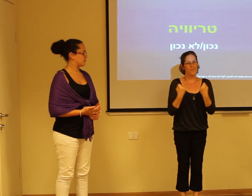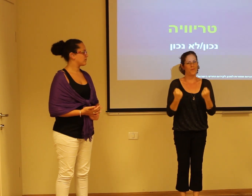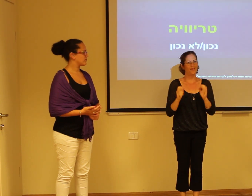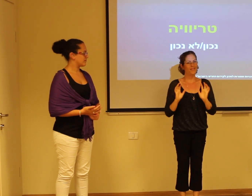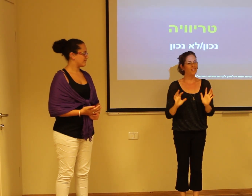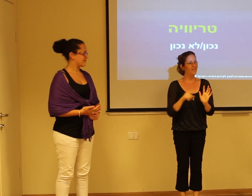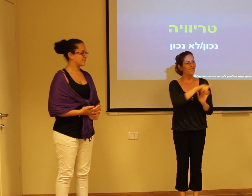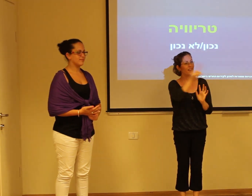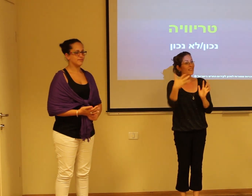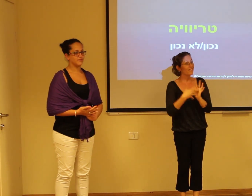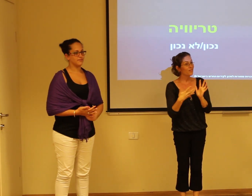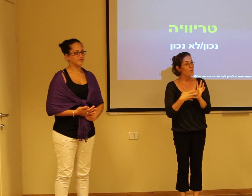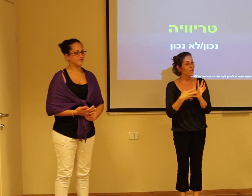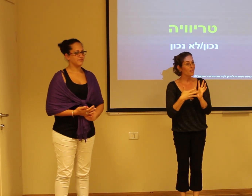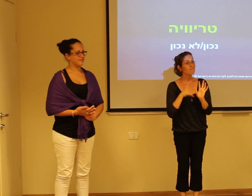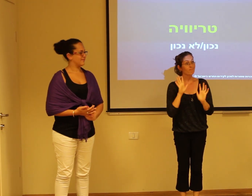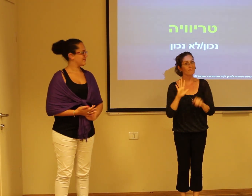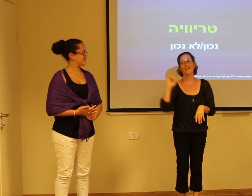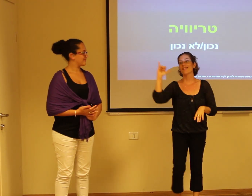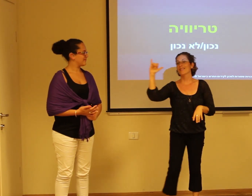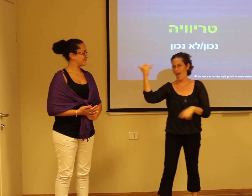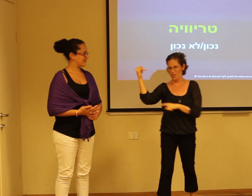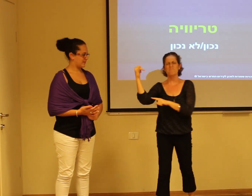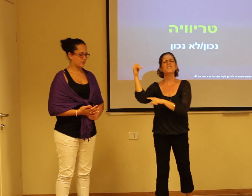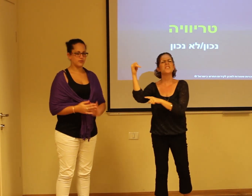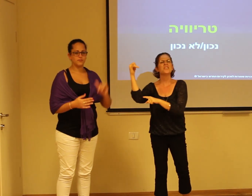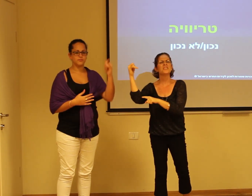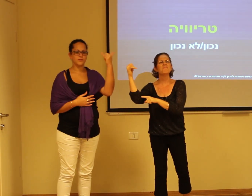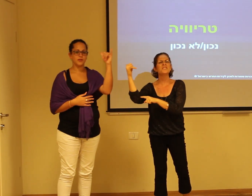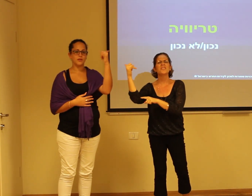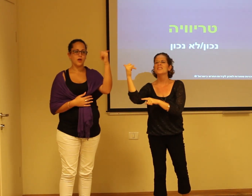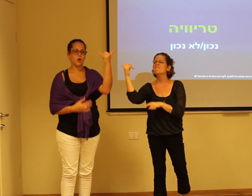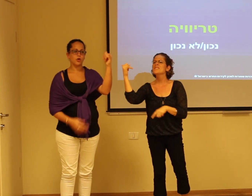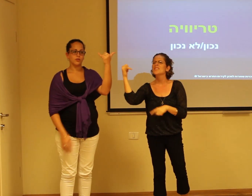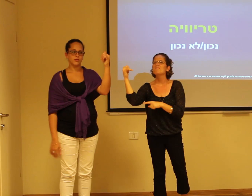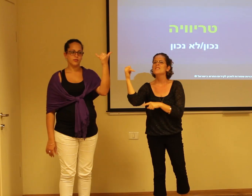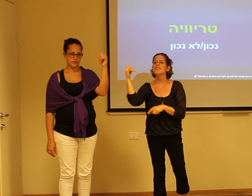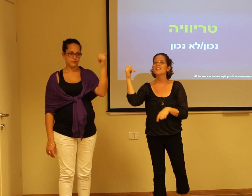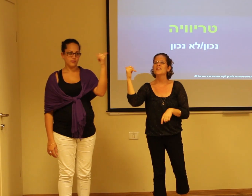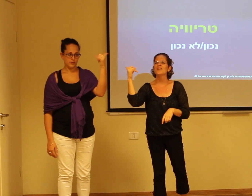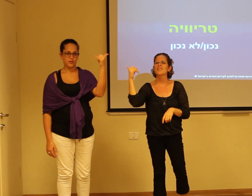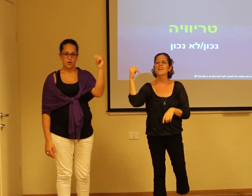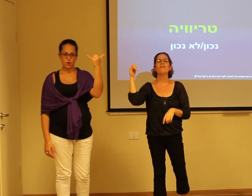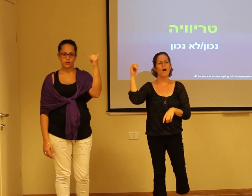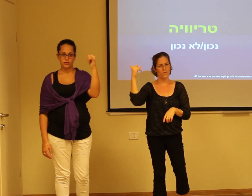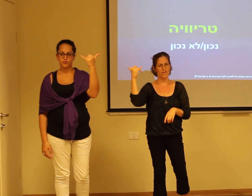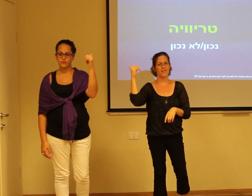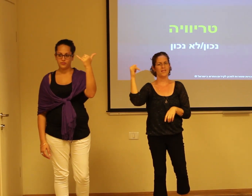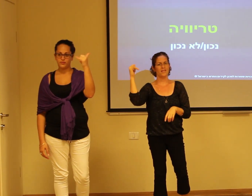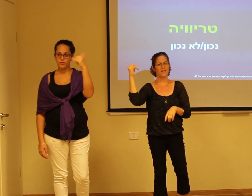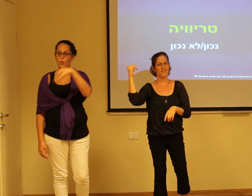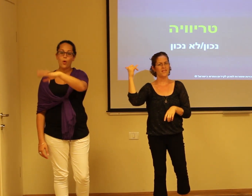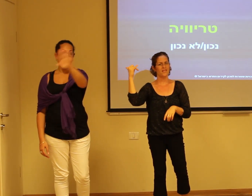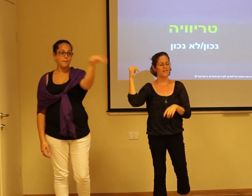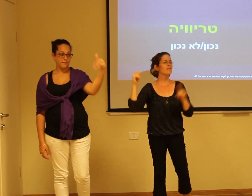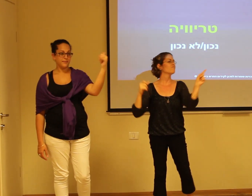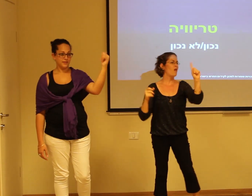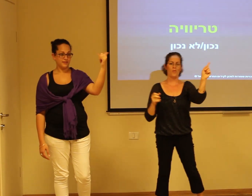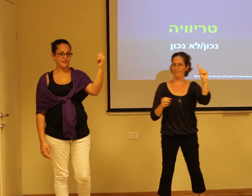ואנחנו נעשה פה איזשהו אימון קטן ונבדוק, אז מה זה, אתה זוכר את הסימן? נכון. נכון, אוקיי. אז מי שחושב שזה